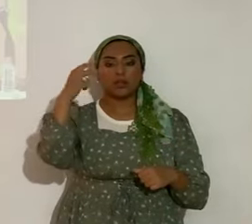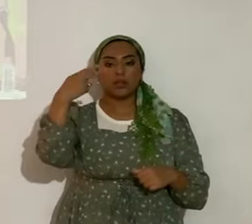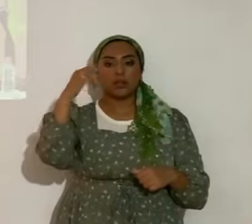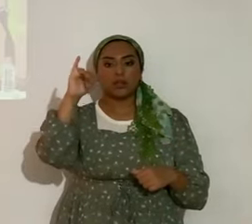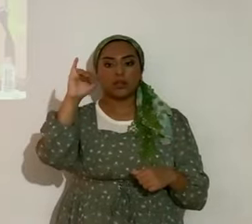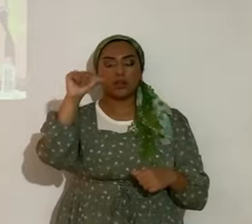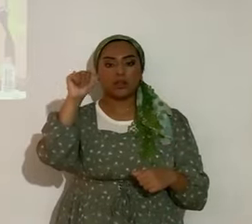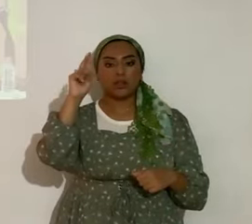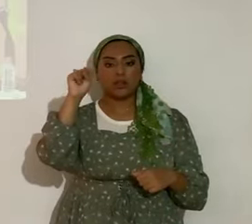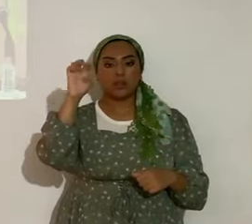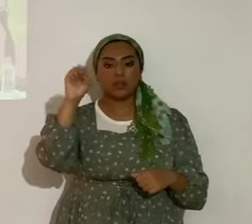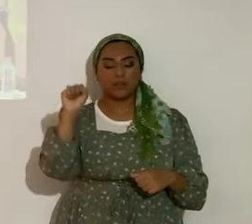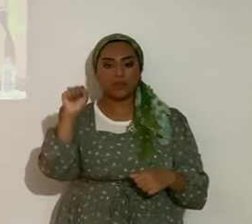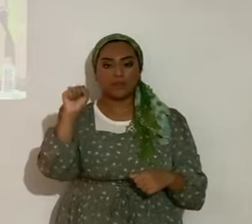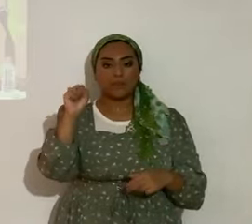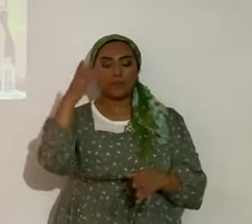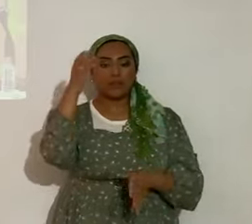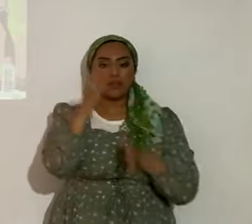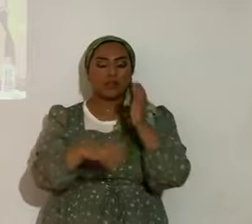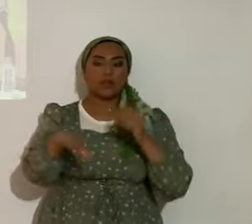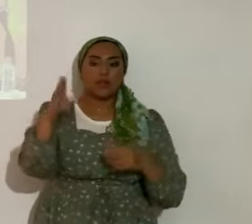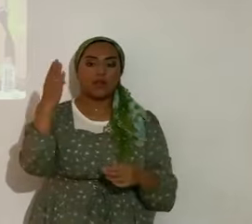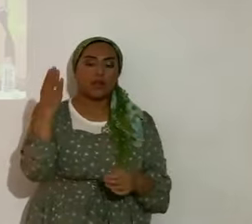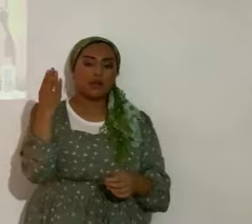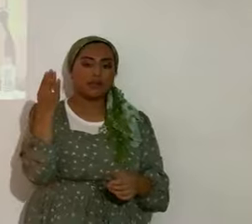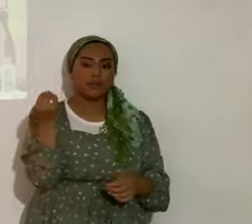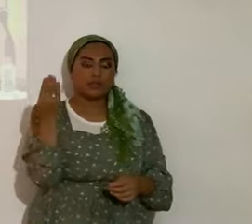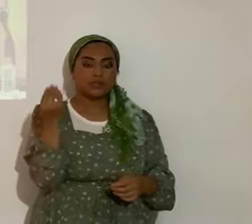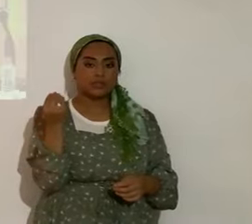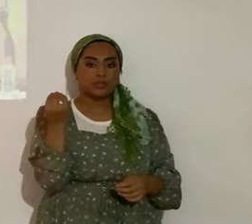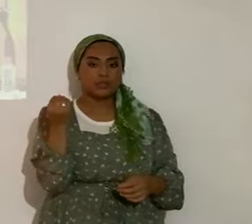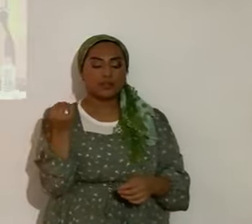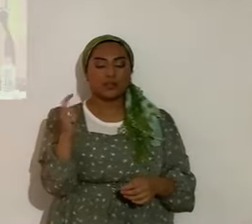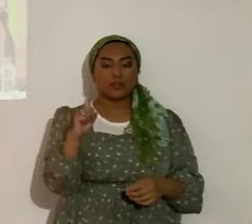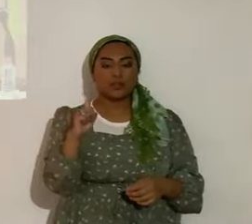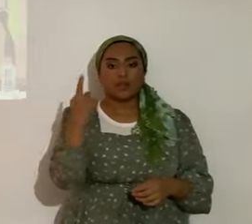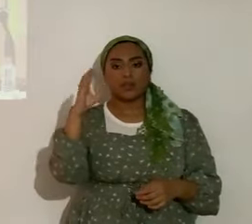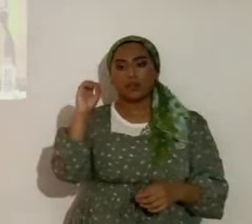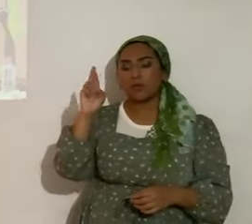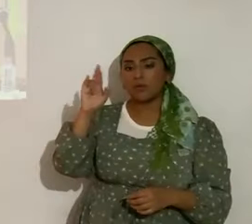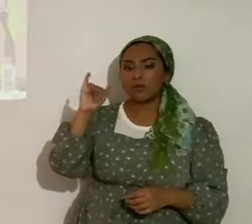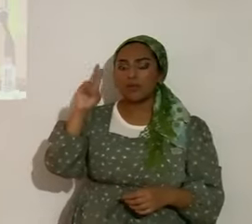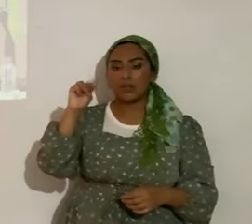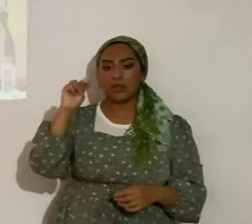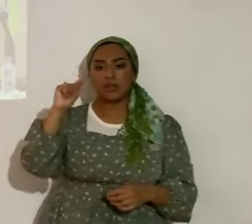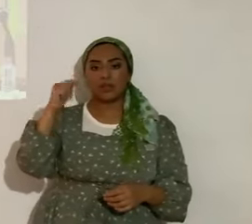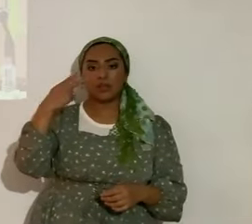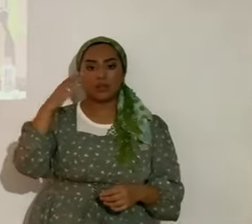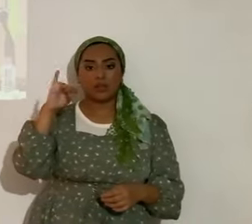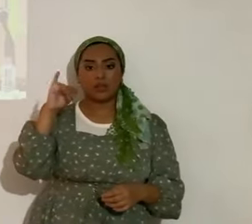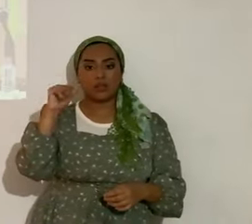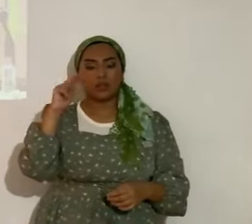Sí, 1 Corintios 14. Sí, 1 Corintios 14,